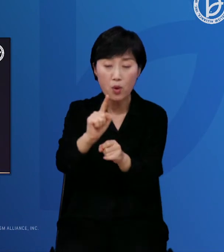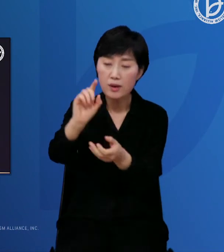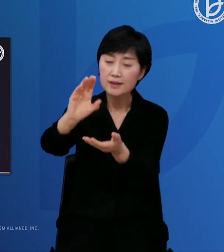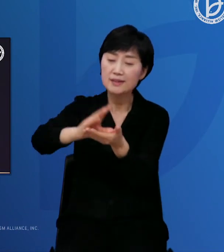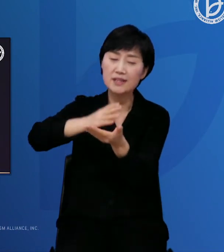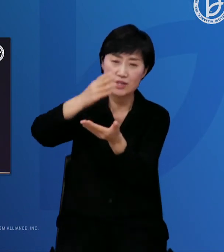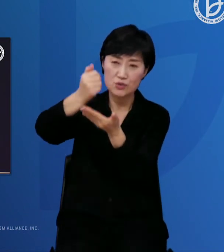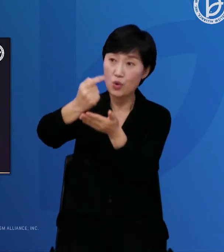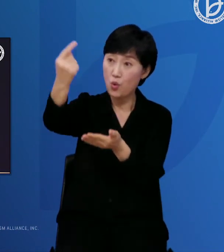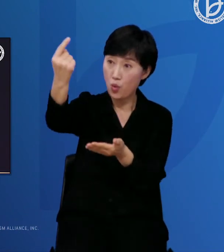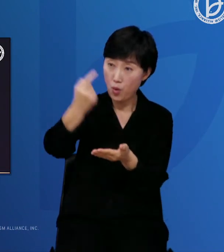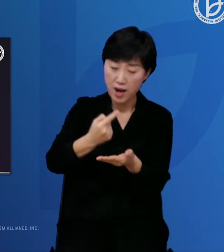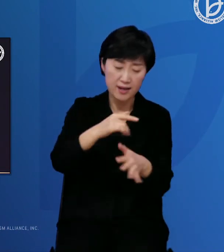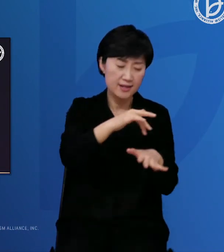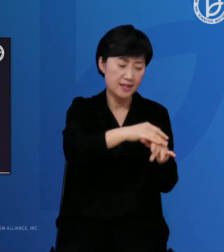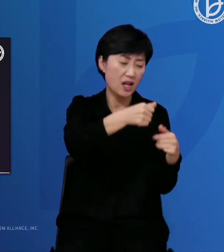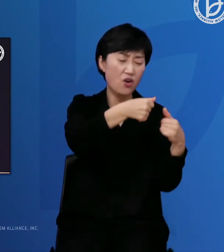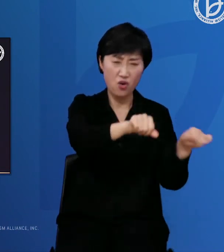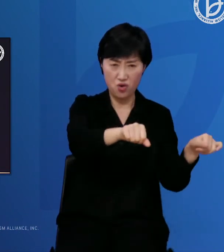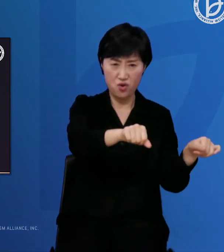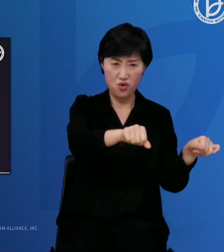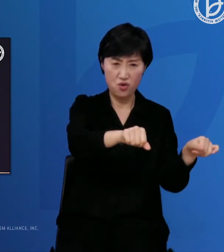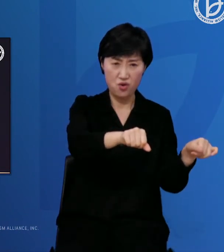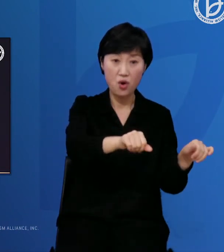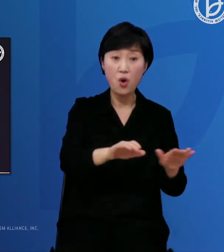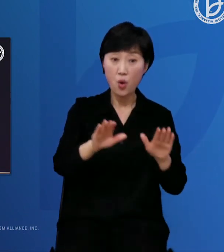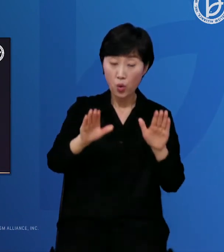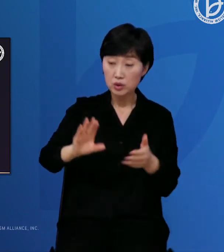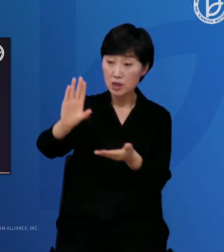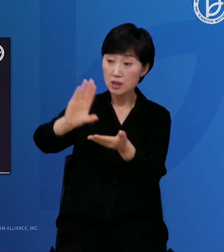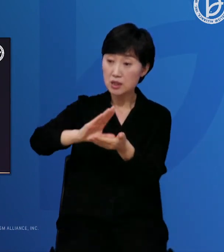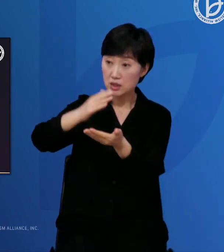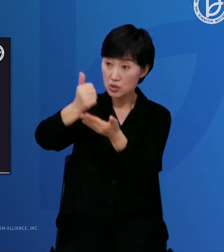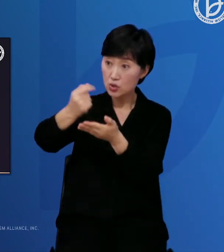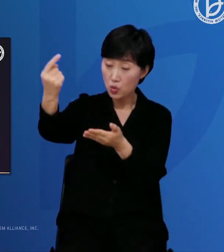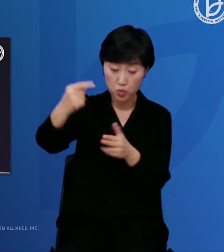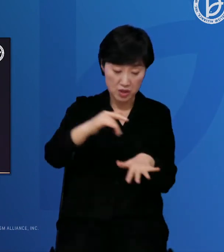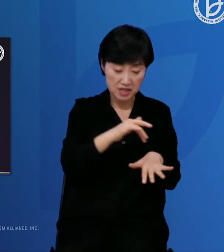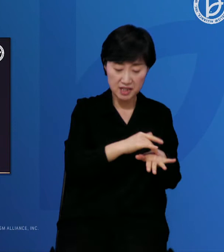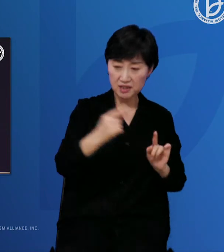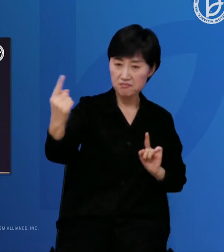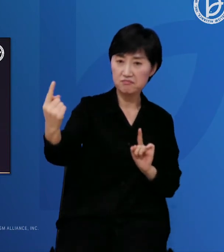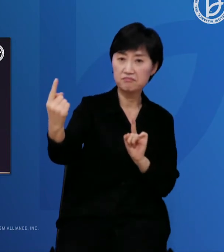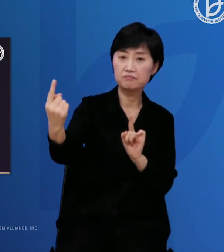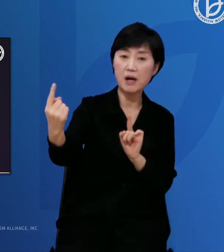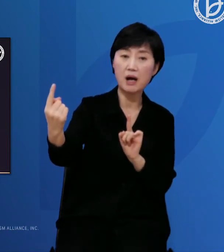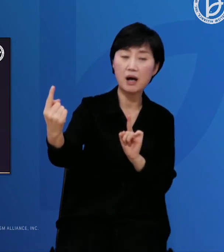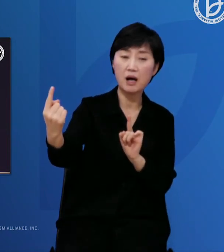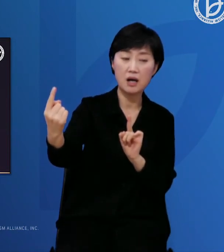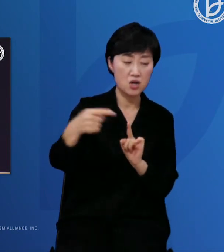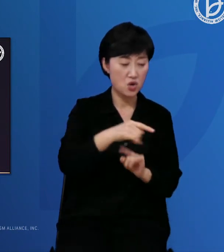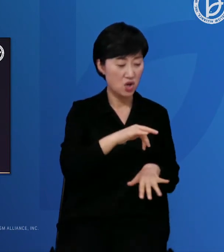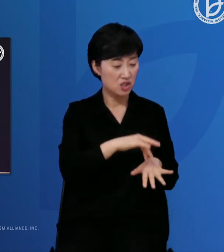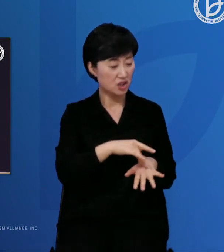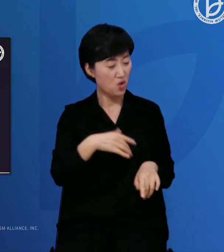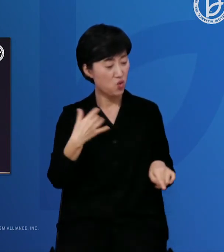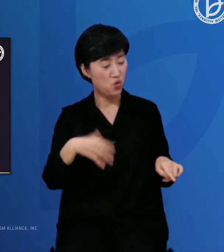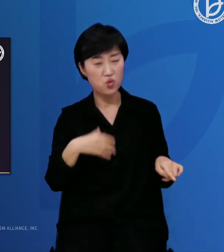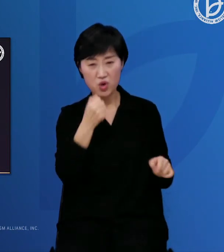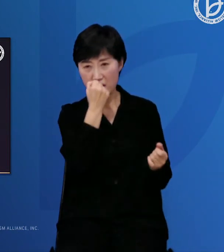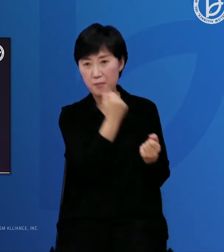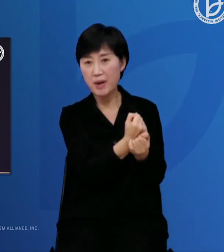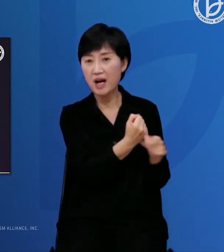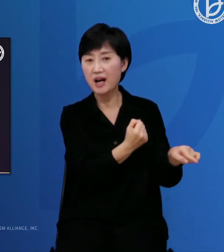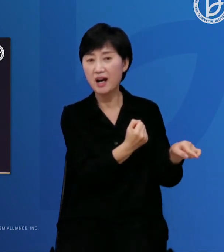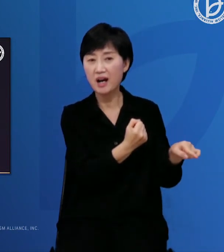앞에 이 사단이 선 겁니다. The main figure of that is the Christ, and we see today that Satan stands before that 얼마나 Christ. 대단한지 알면서